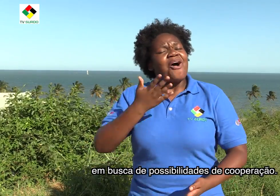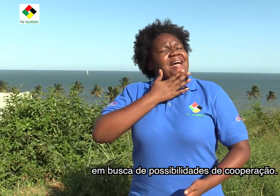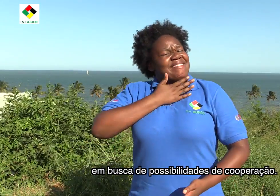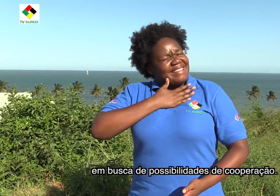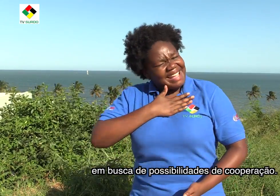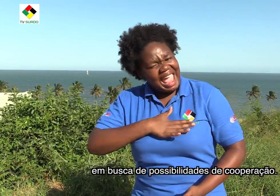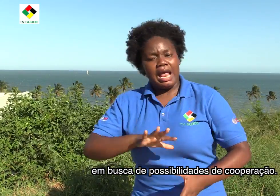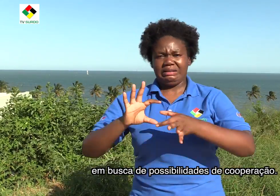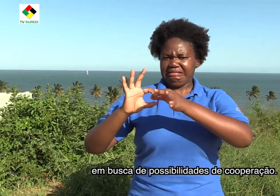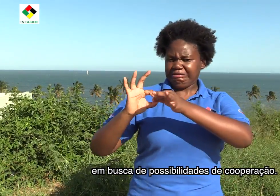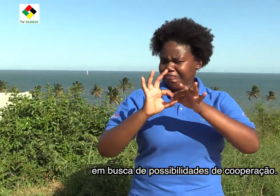de cooperação. Música